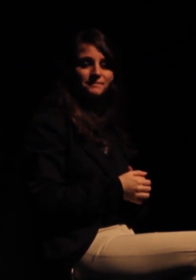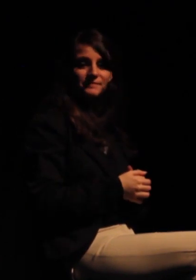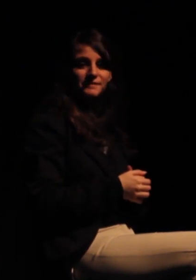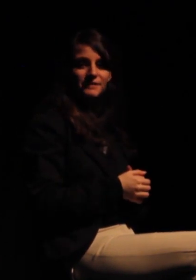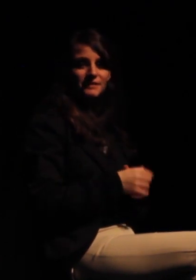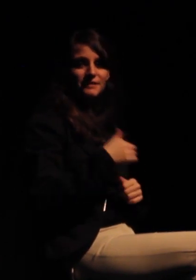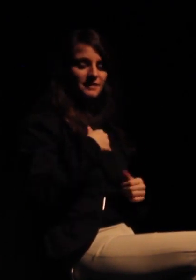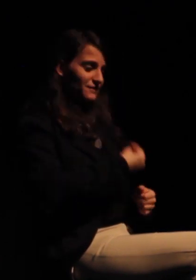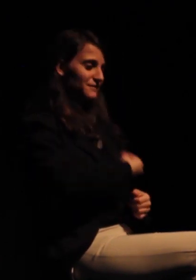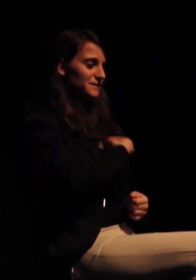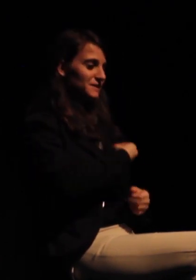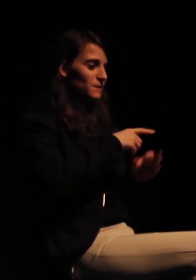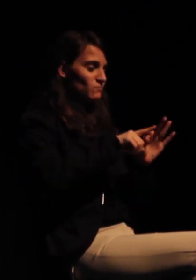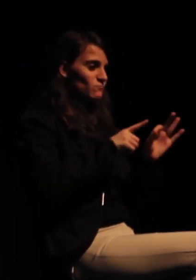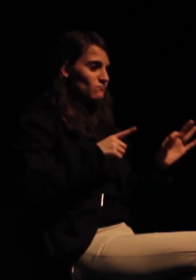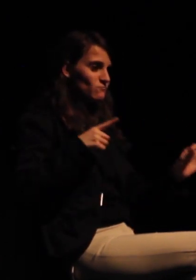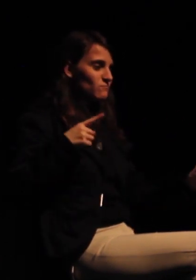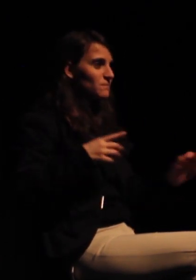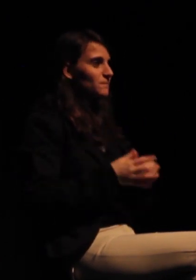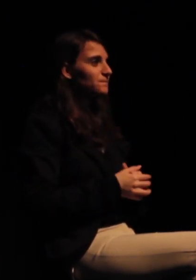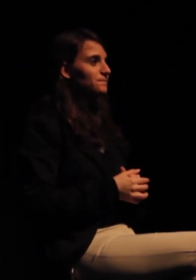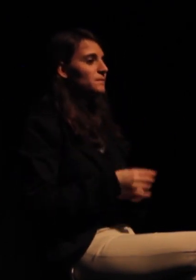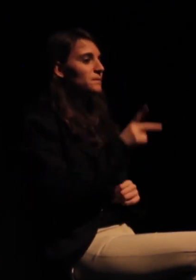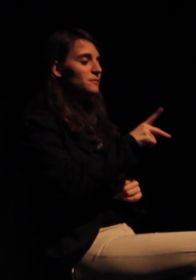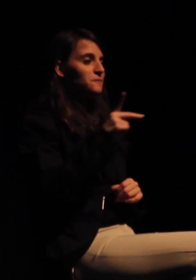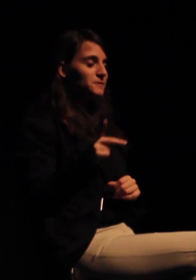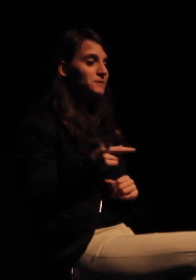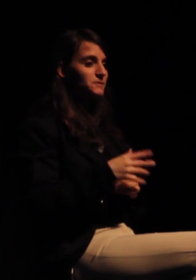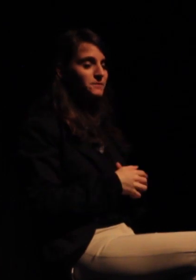assim ao longo da vida com professores dessa